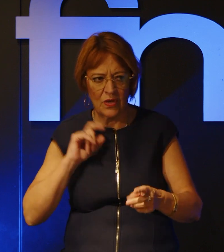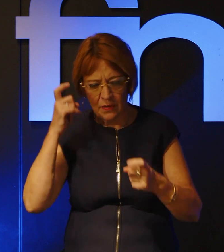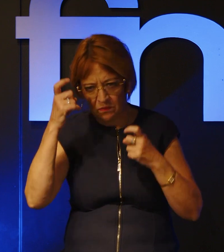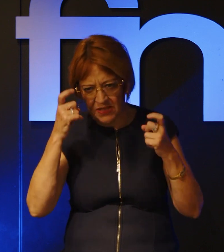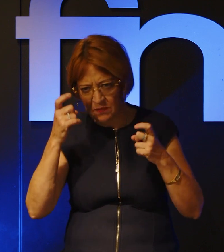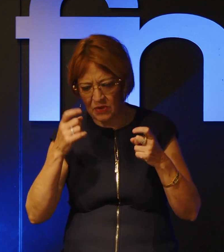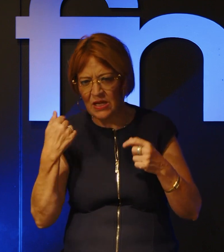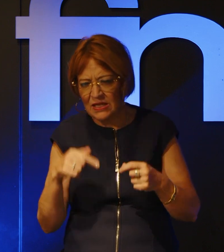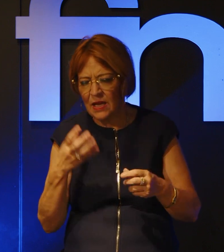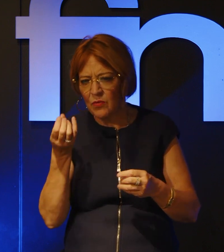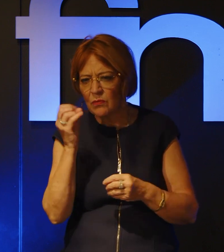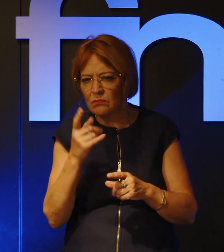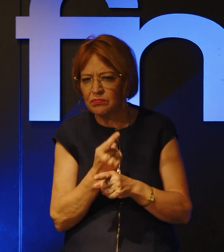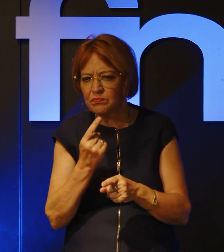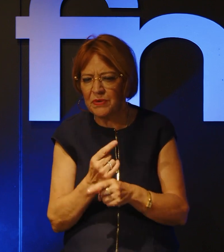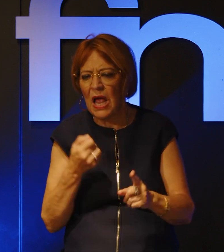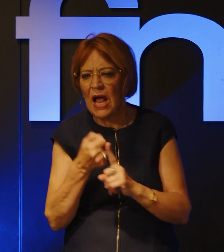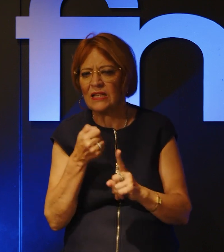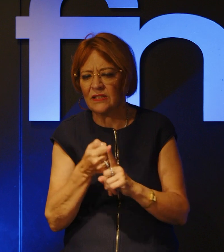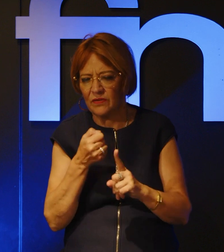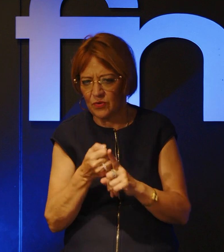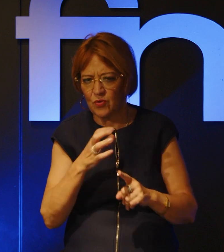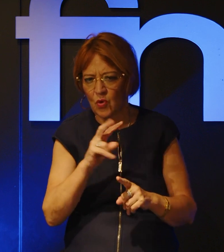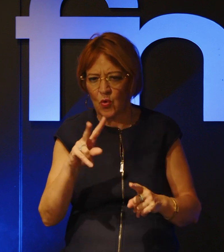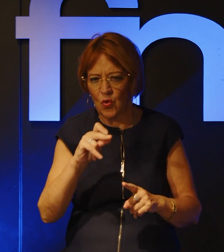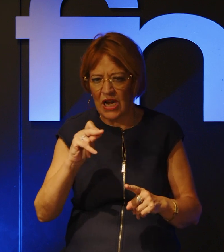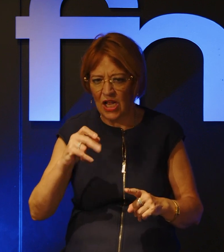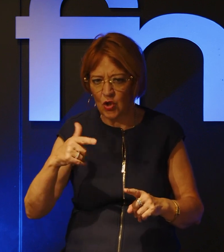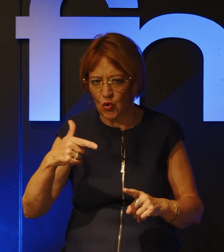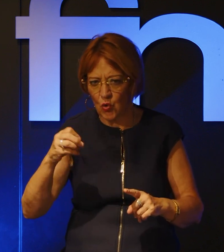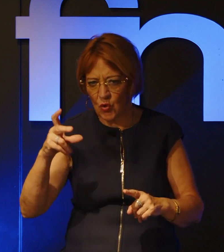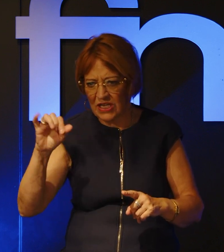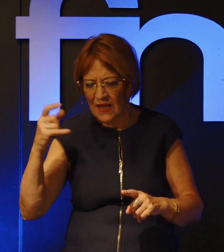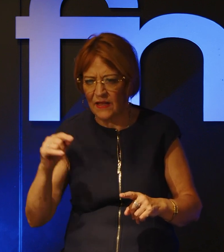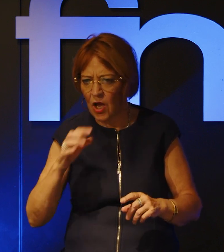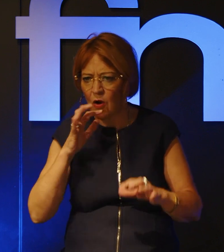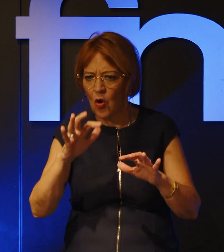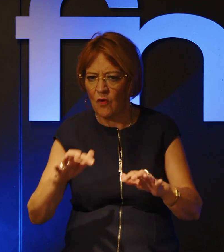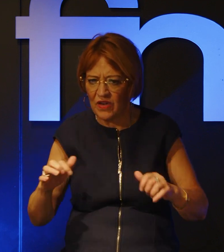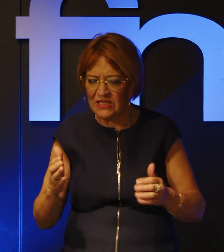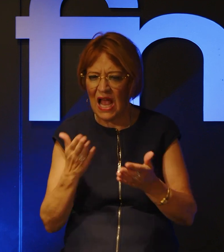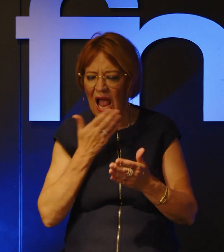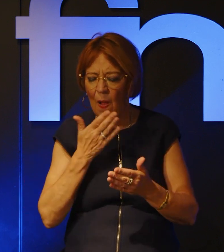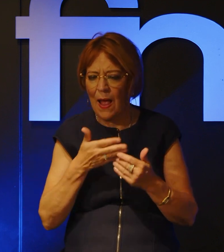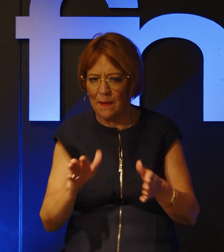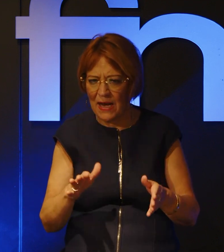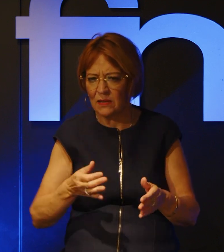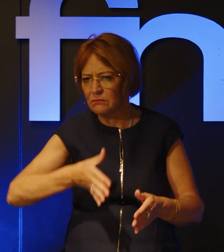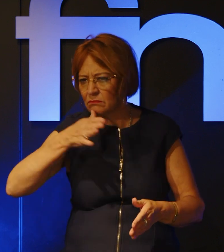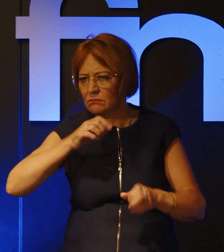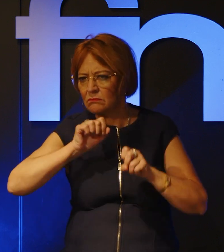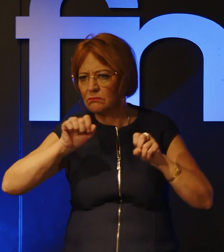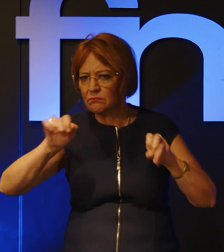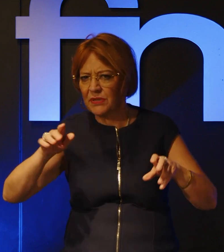de vários ensaios projetados de ativismo curatorial tal como a participação em conferência aulas abertas palestras laboratórios de